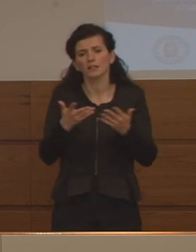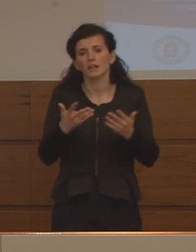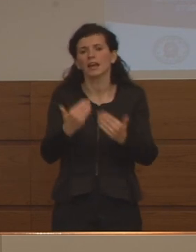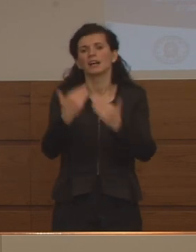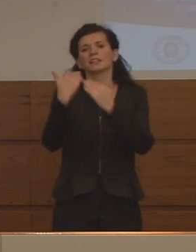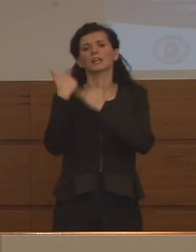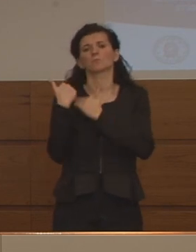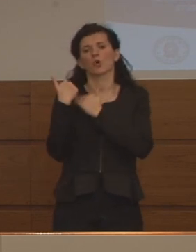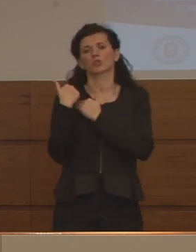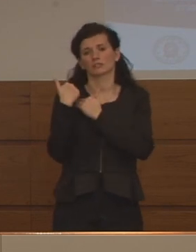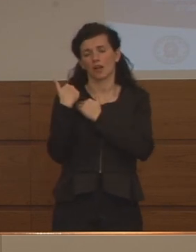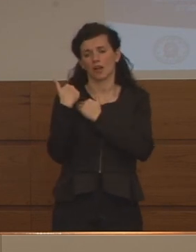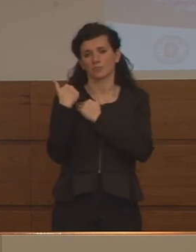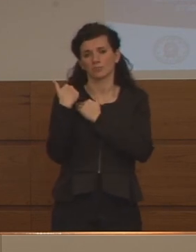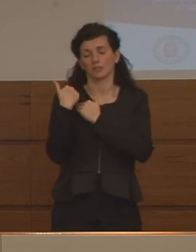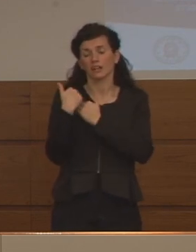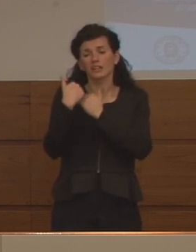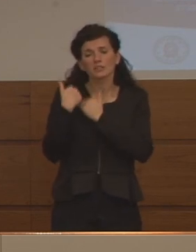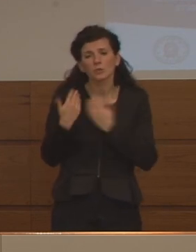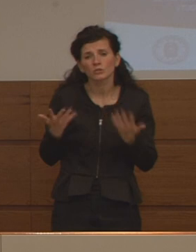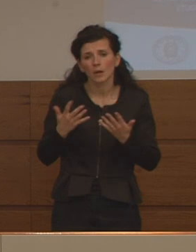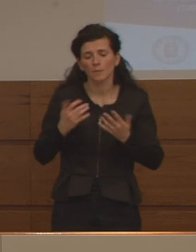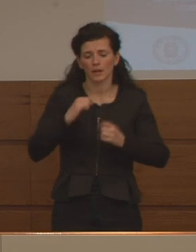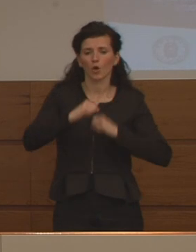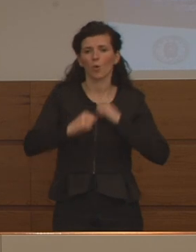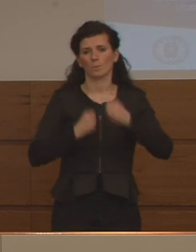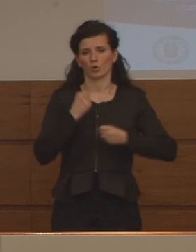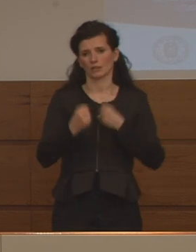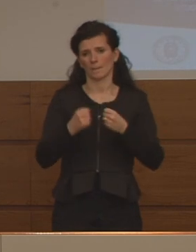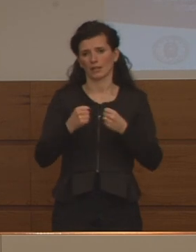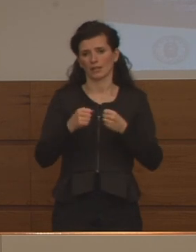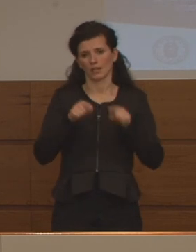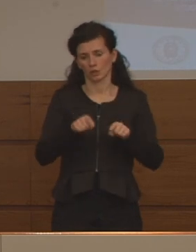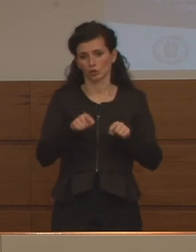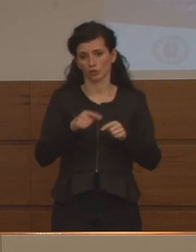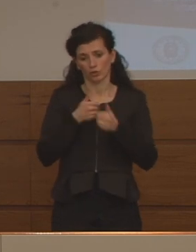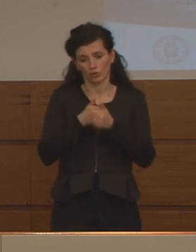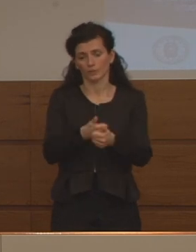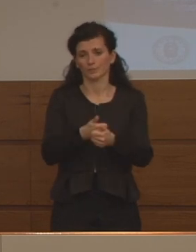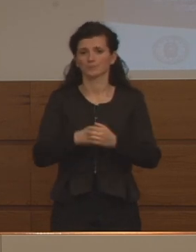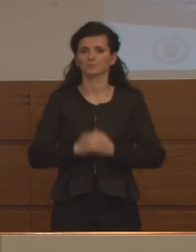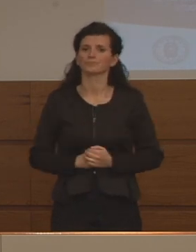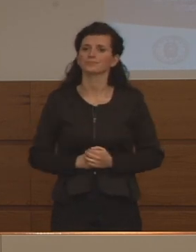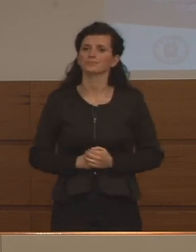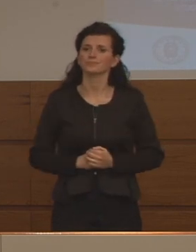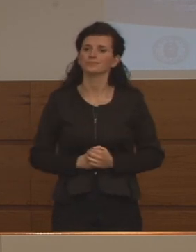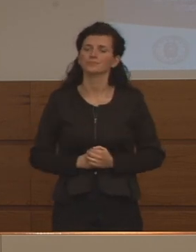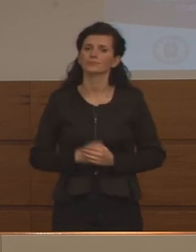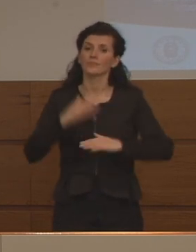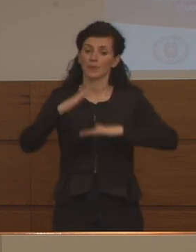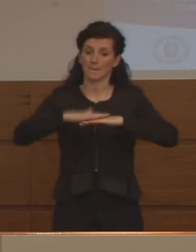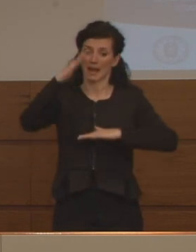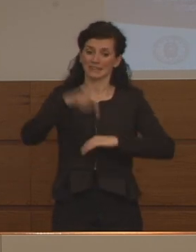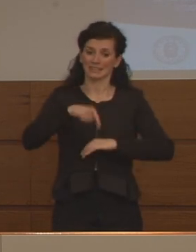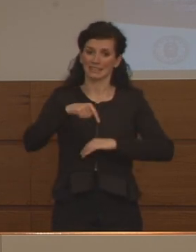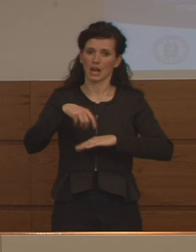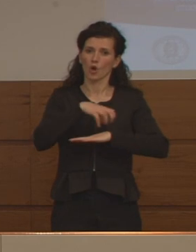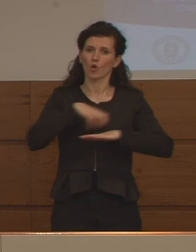responsabilità nei comportamenti stamattina il commissario arcuri ha